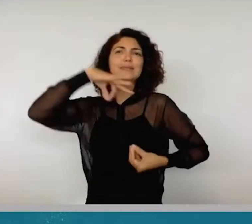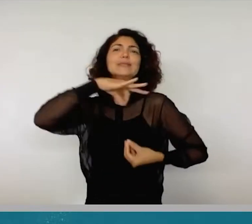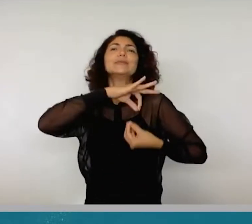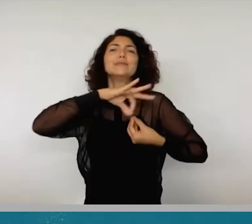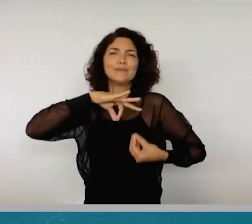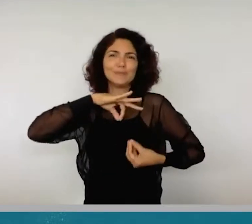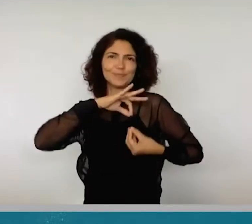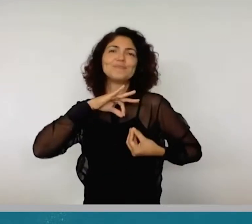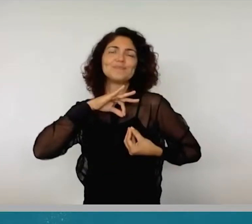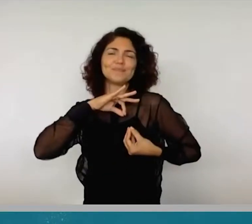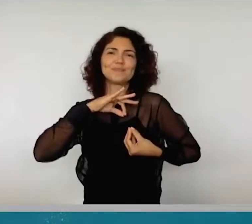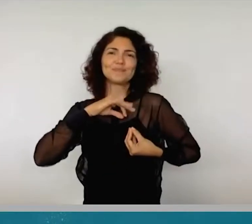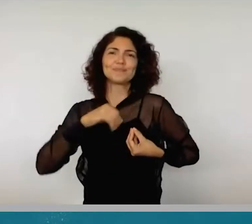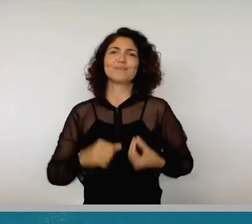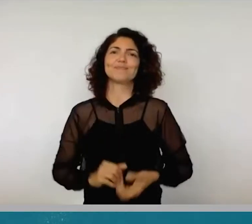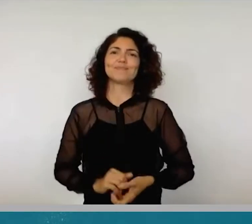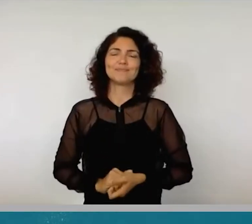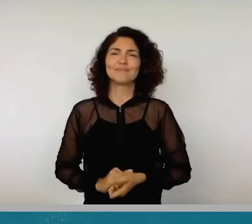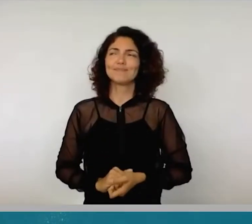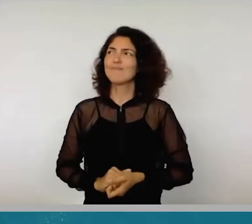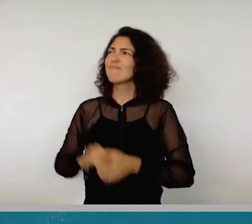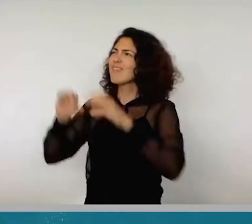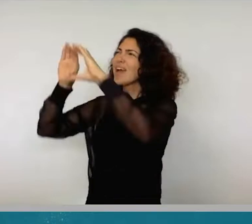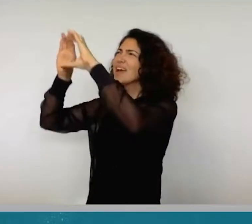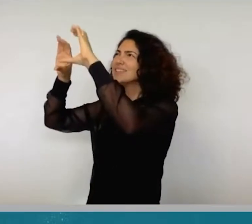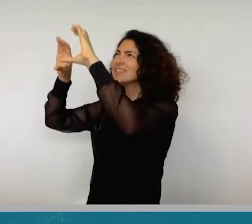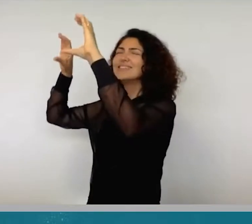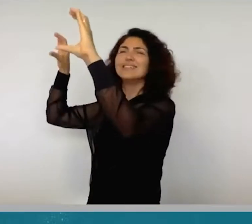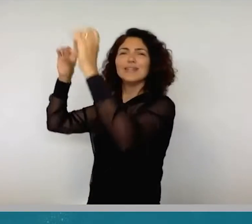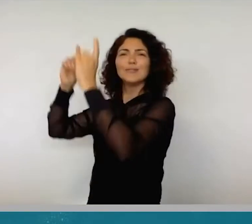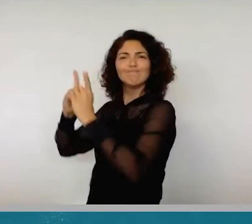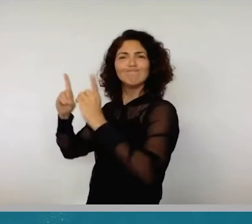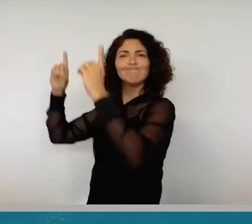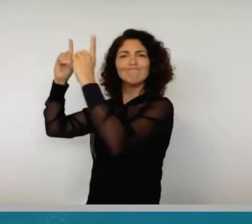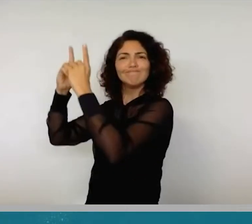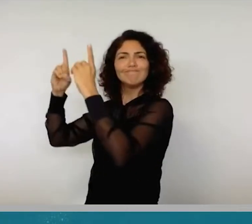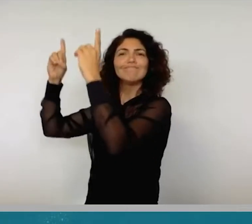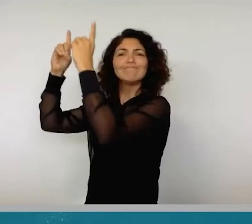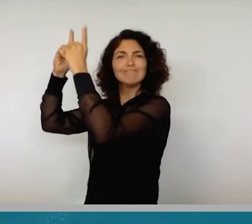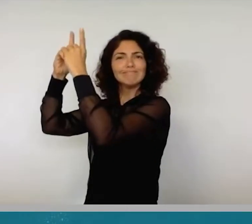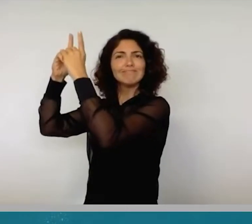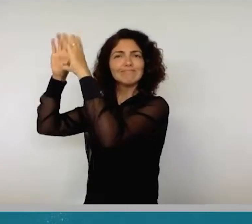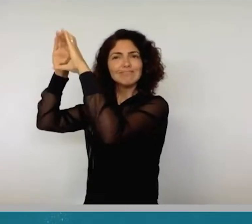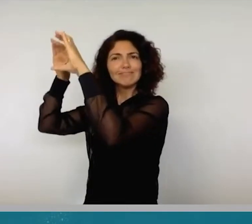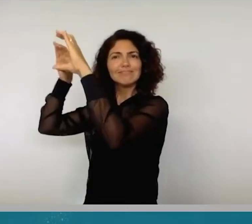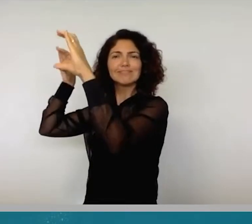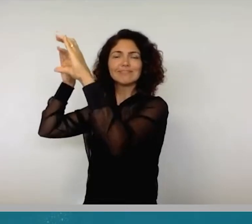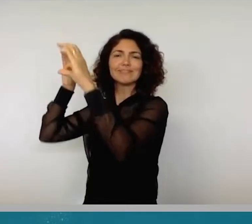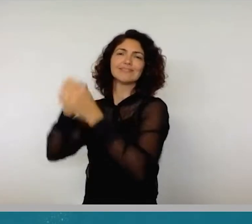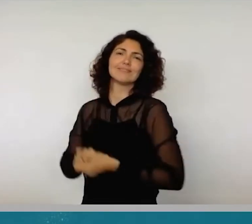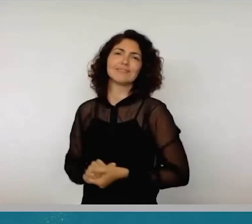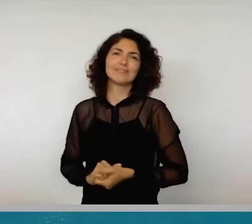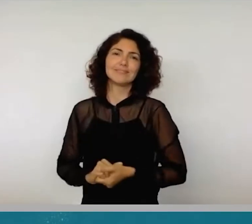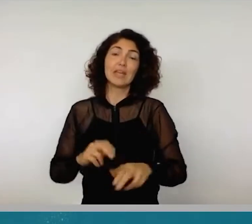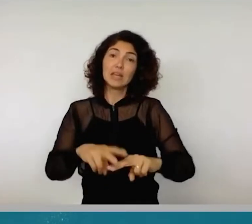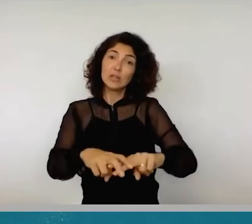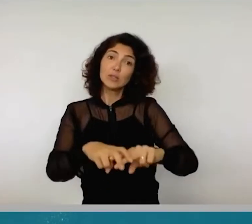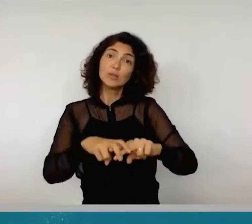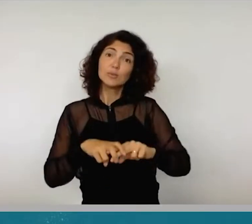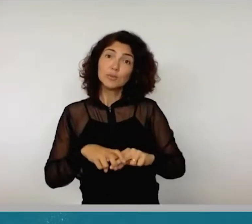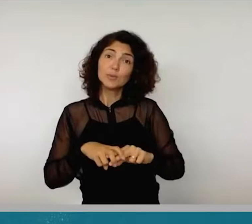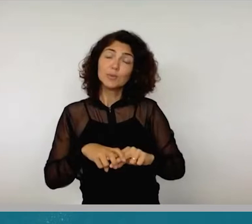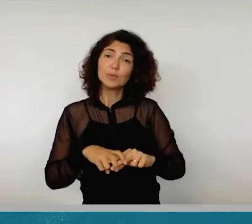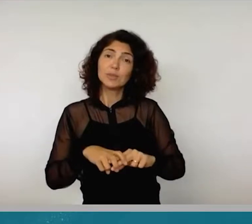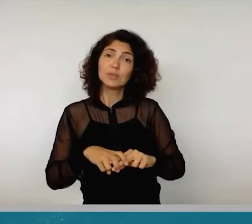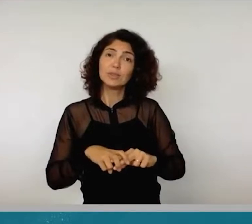plano divino. Portanto, isso vem pautando, né, a palavra que o